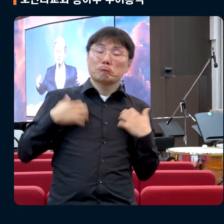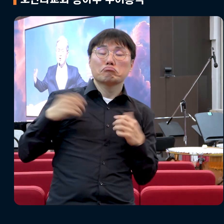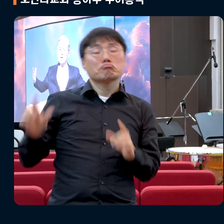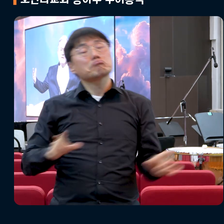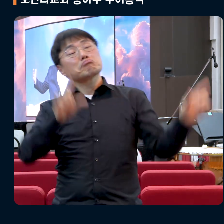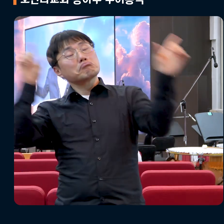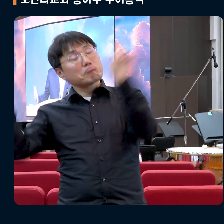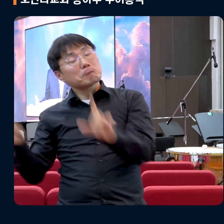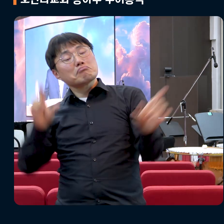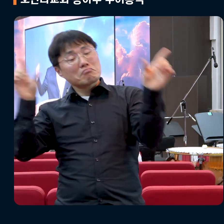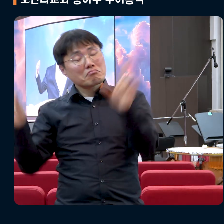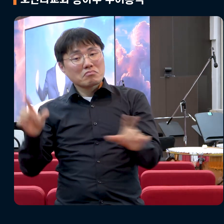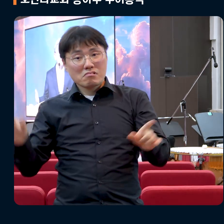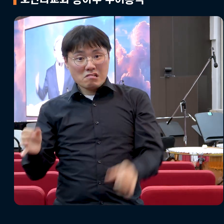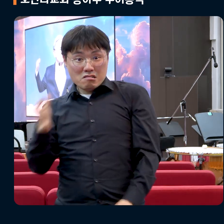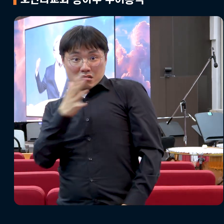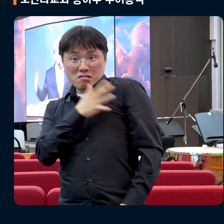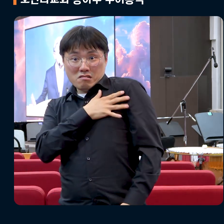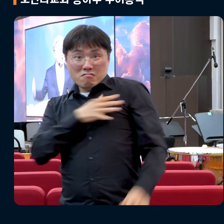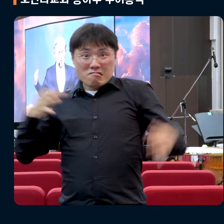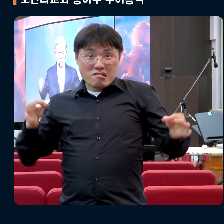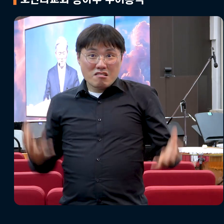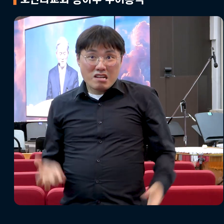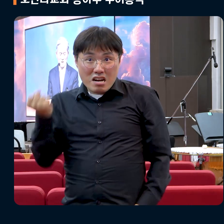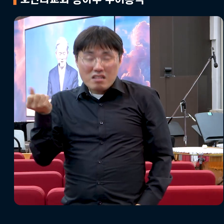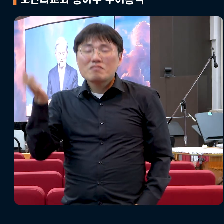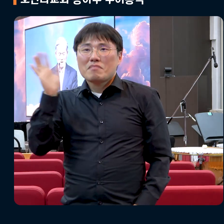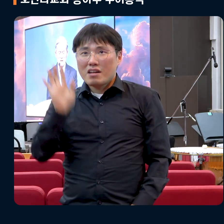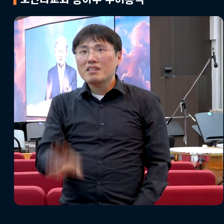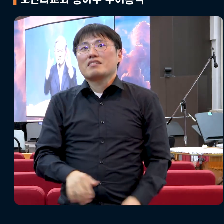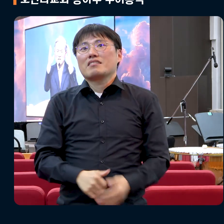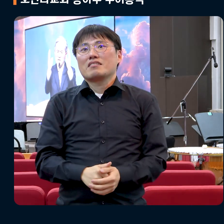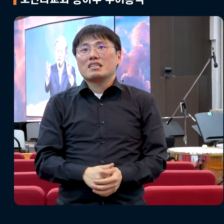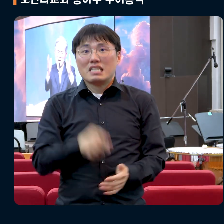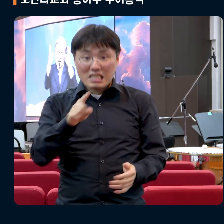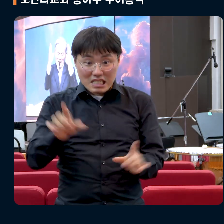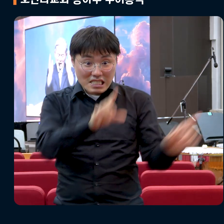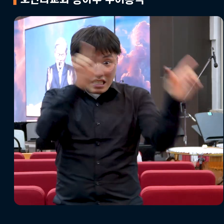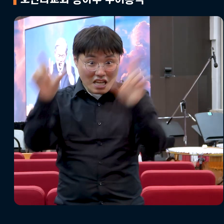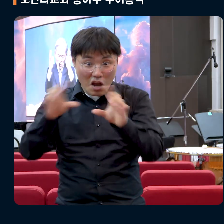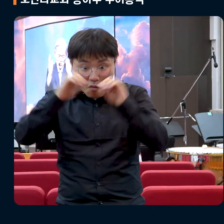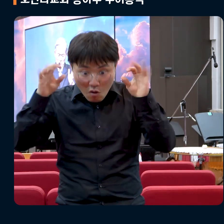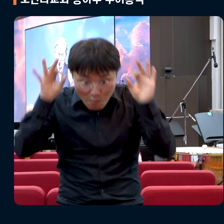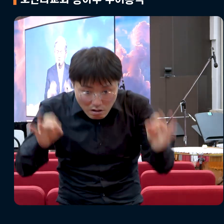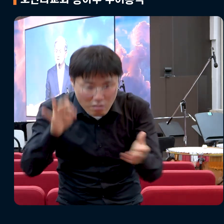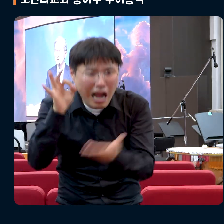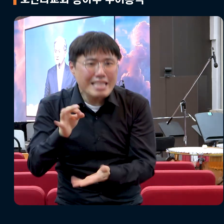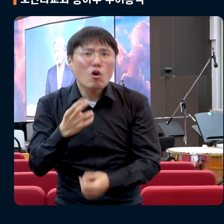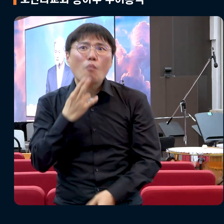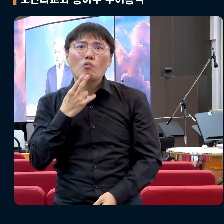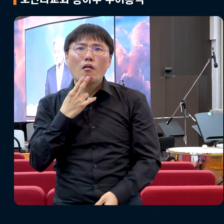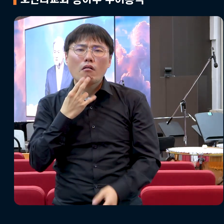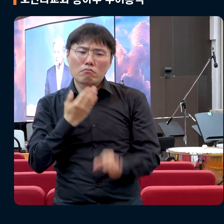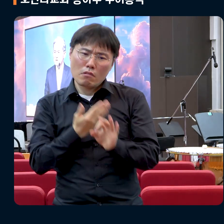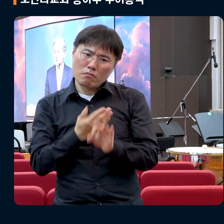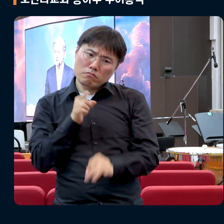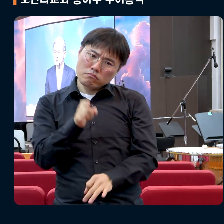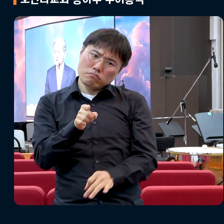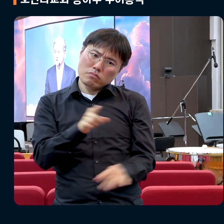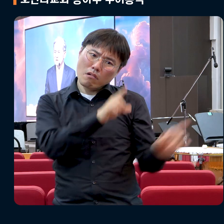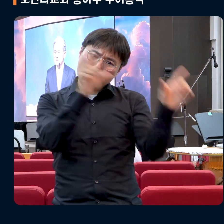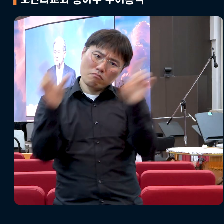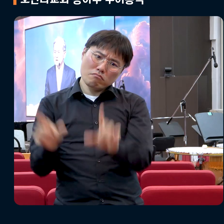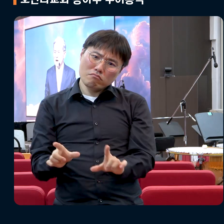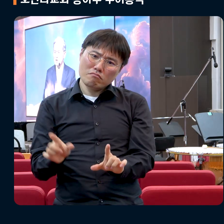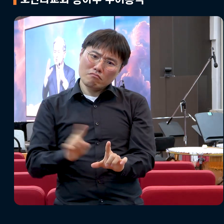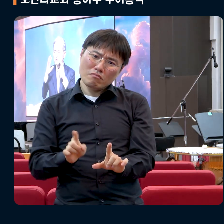호의호식하고 아무리 엄청난 소유를 가지고 부를 누리고 살아도 그 삶에 가치가 없으면 그